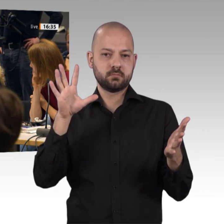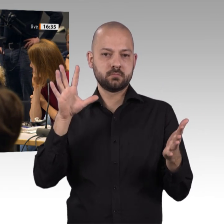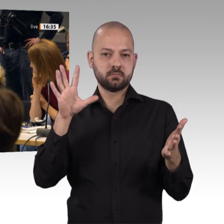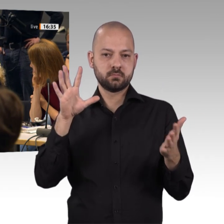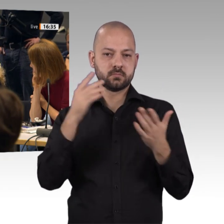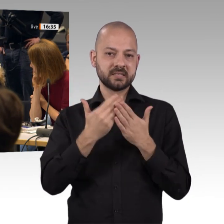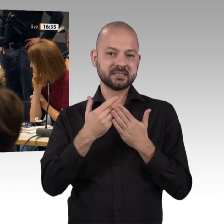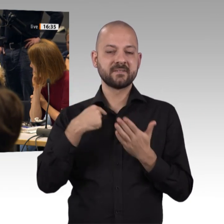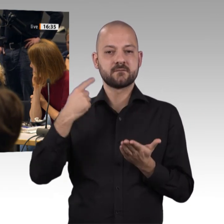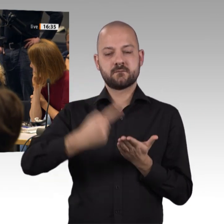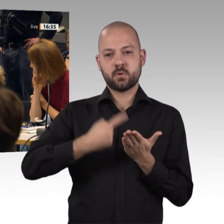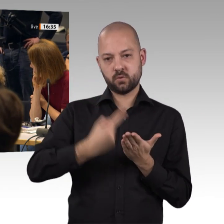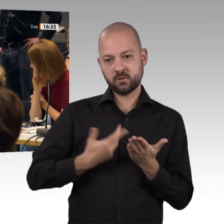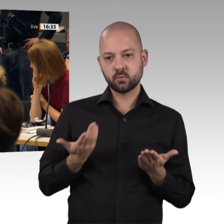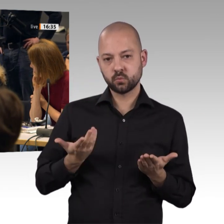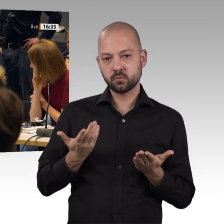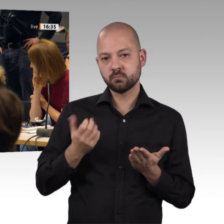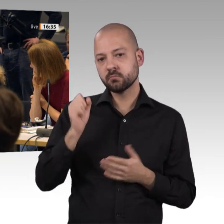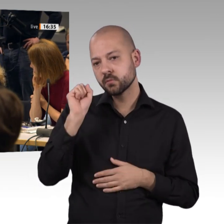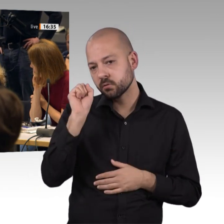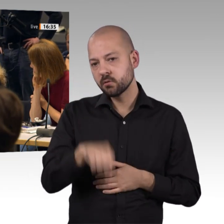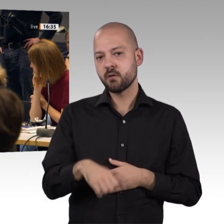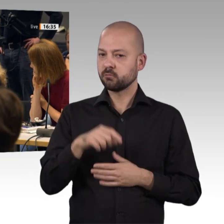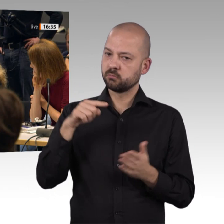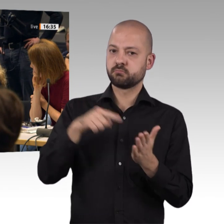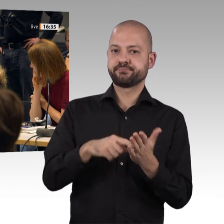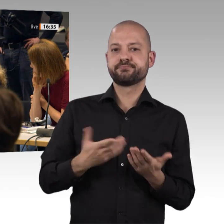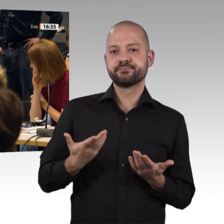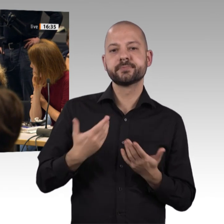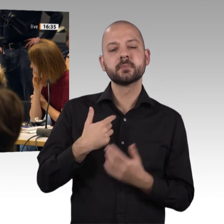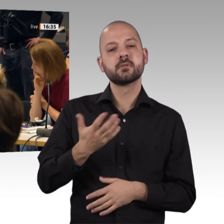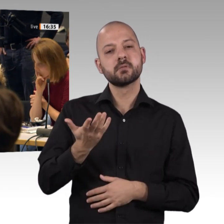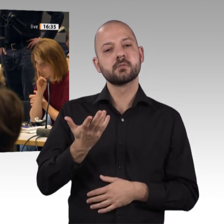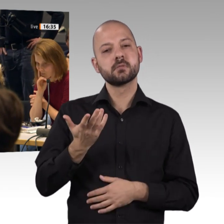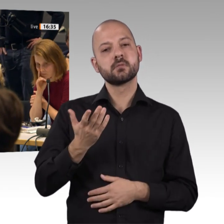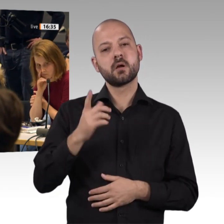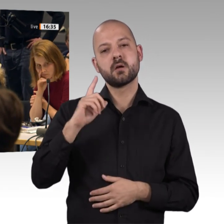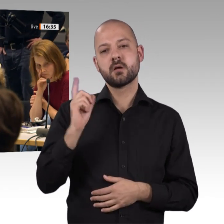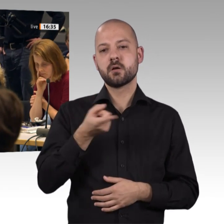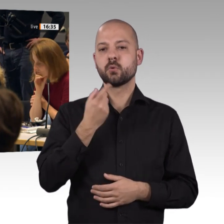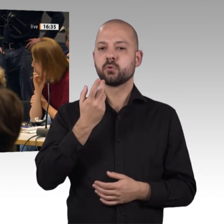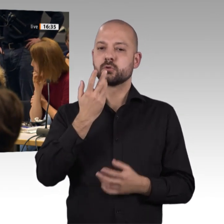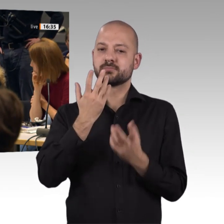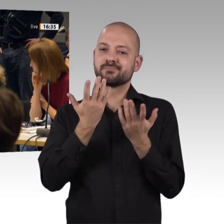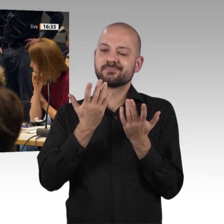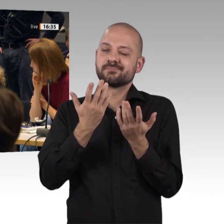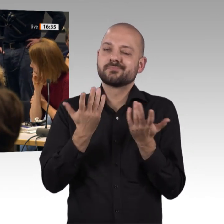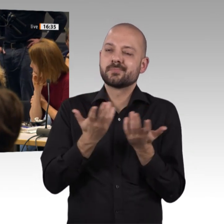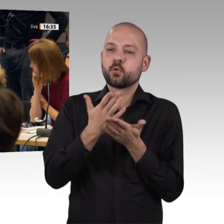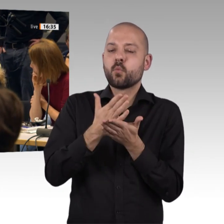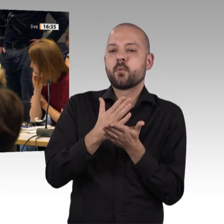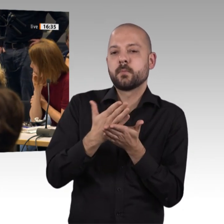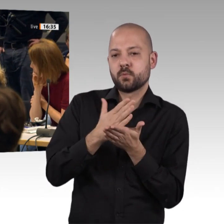Kompromiss, der jetzt hier im Raum steht, um dieses Gesetz zu erringen, nicht mit so einer doch dann sehr umfangreichen Forderung belasten. Das ist so ein bisschen mein Problem